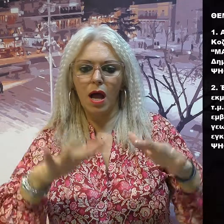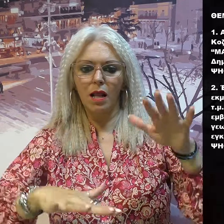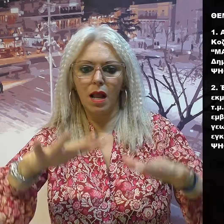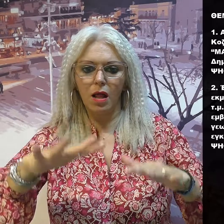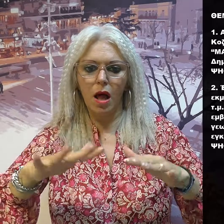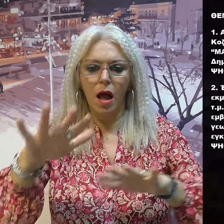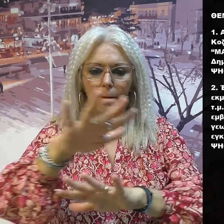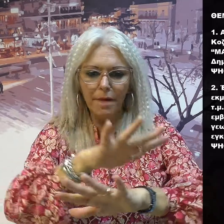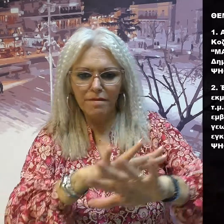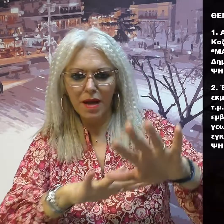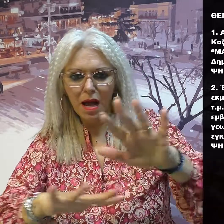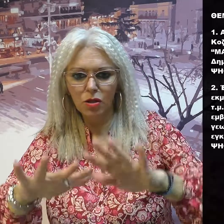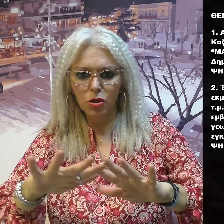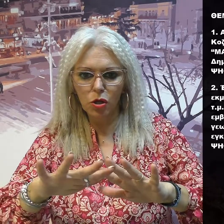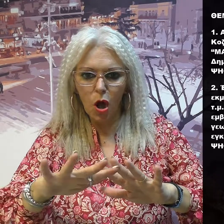14.473,70 τετραγωνικών μέτρων και